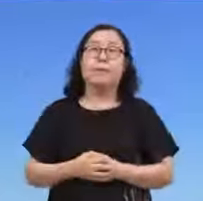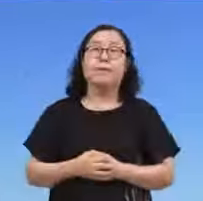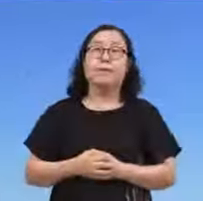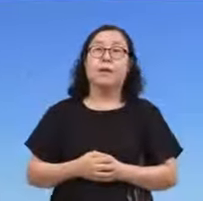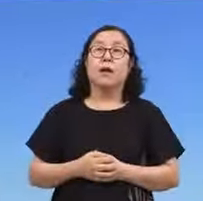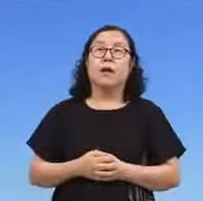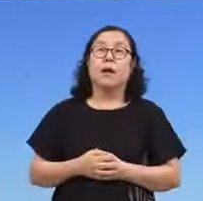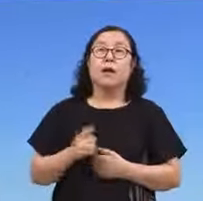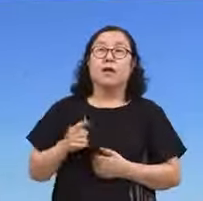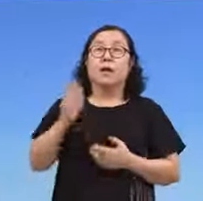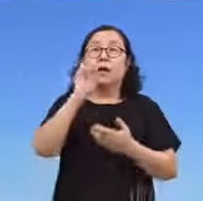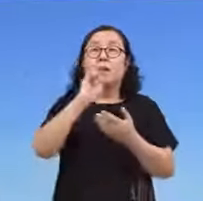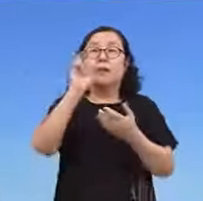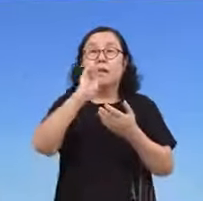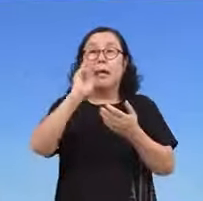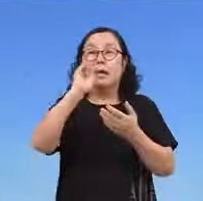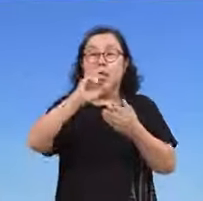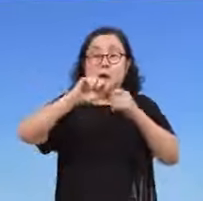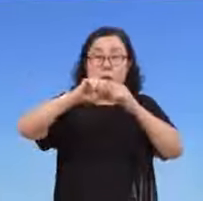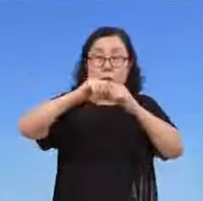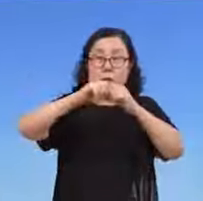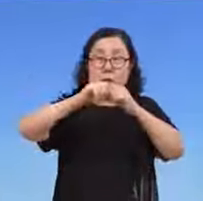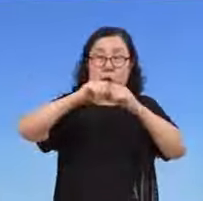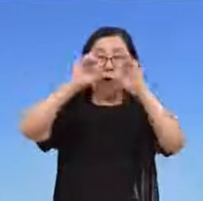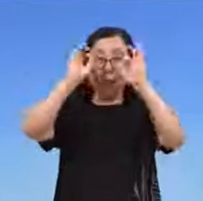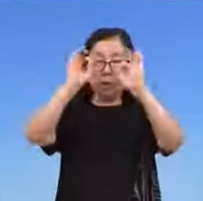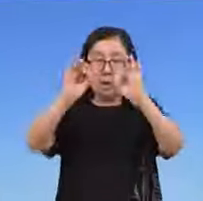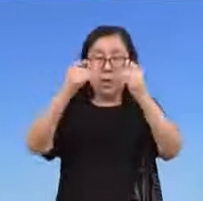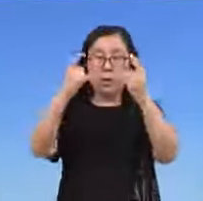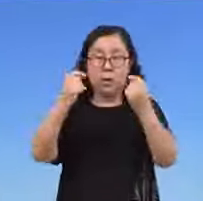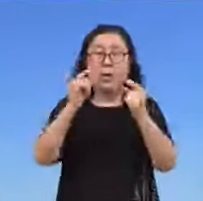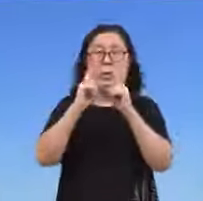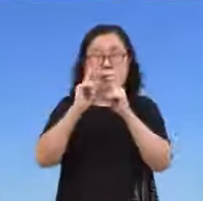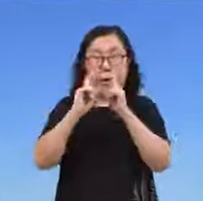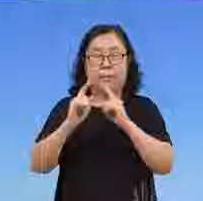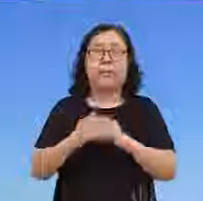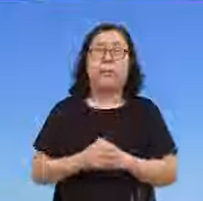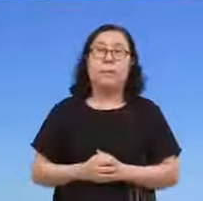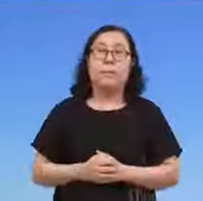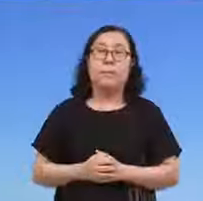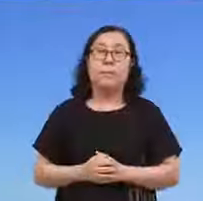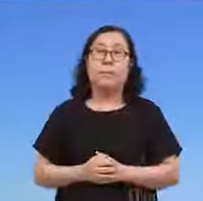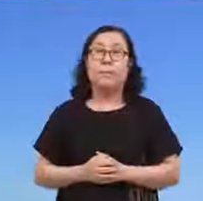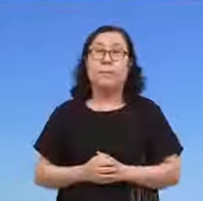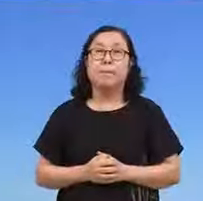풀었네. 여러분, 저 찬양을 제가 가만히 분석해 보니까 이게 다 같은 얘기예요.